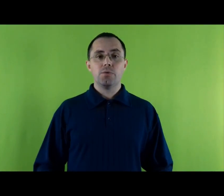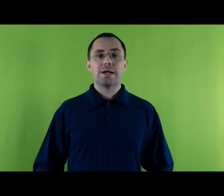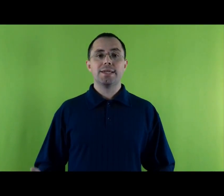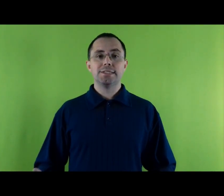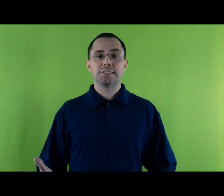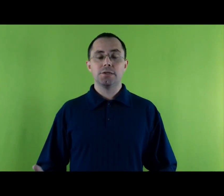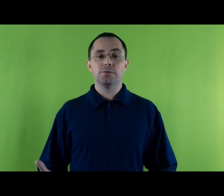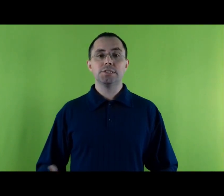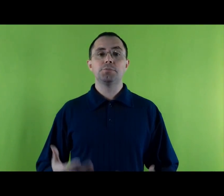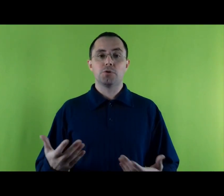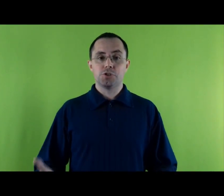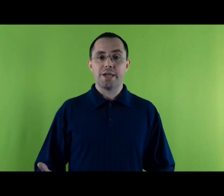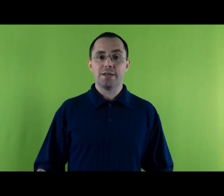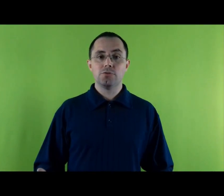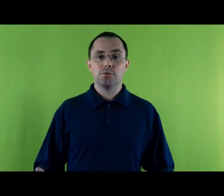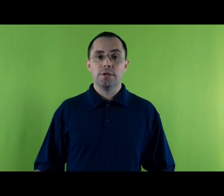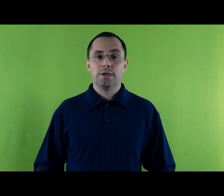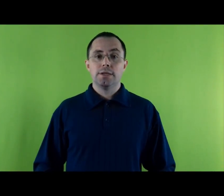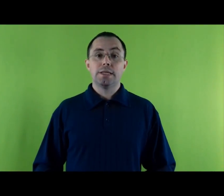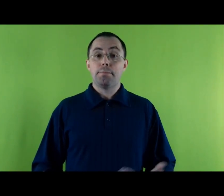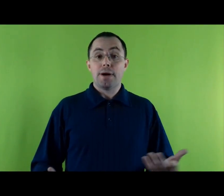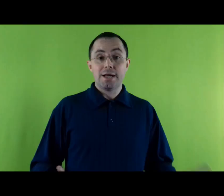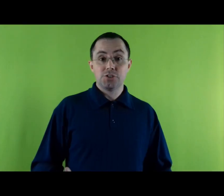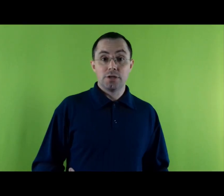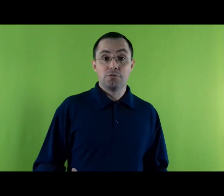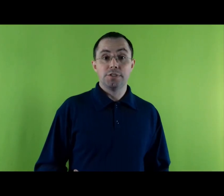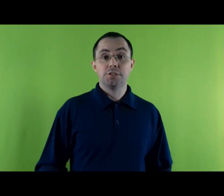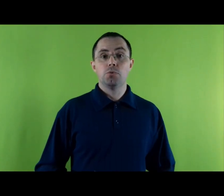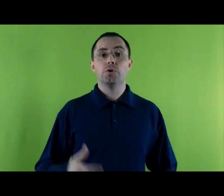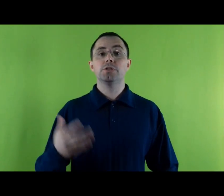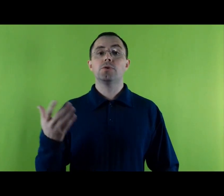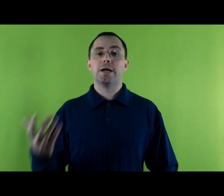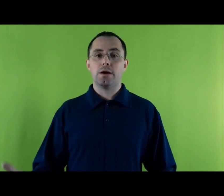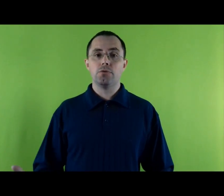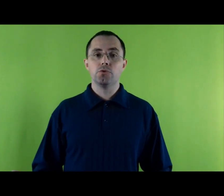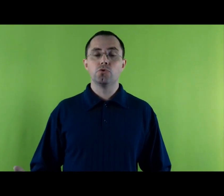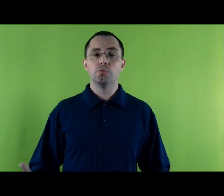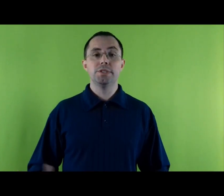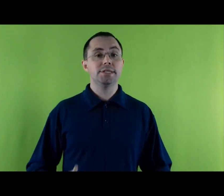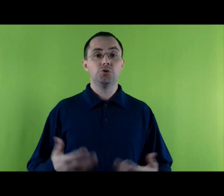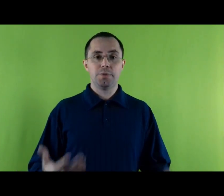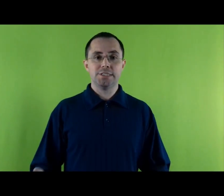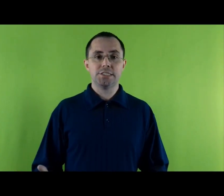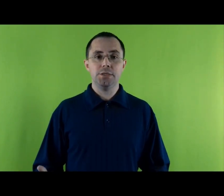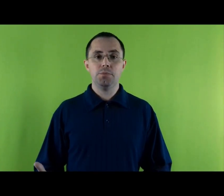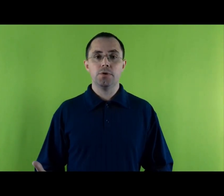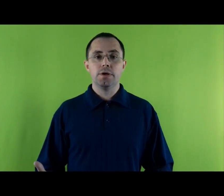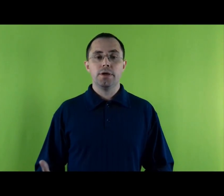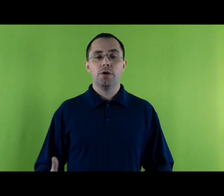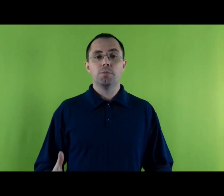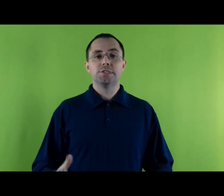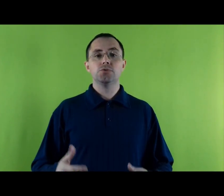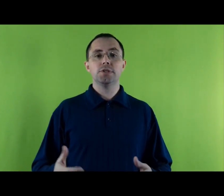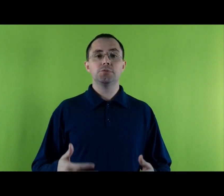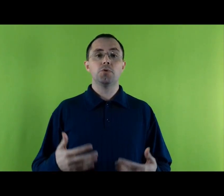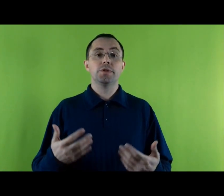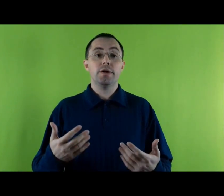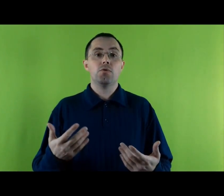a criação desse projeto, da página no Facebook, do canal no YouTube, desde o princípio, eu preciso responder